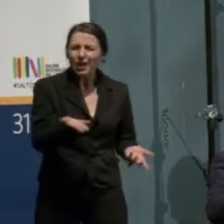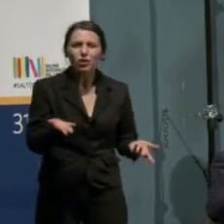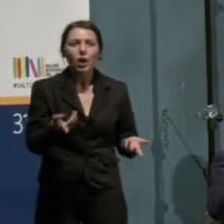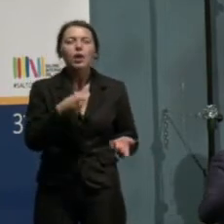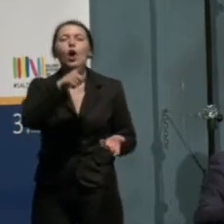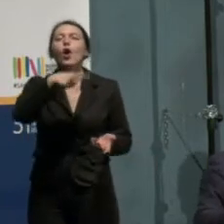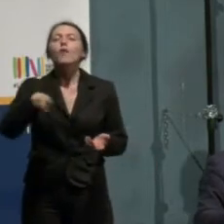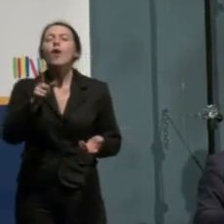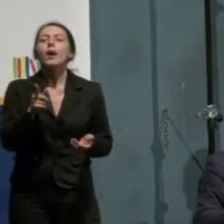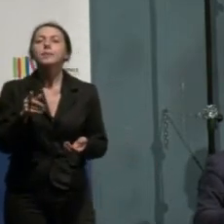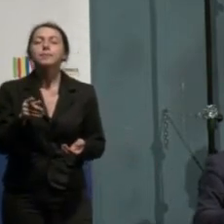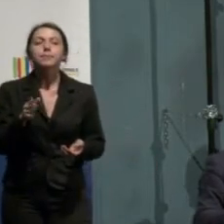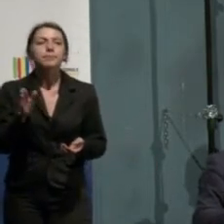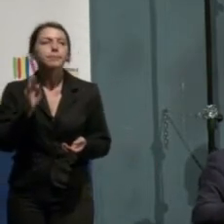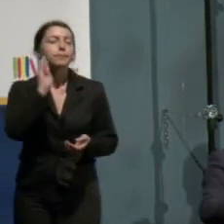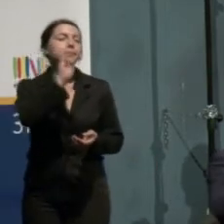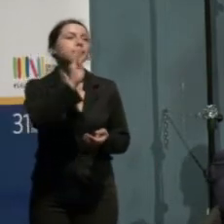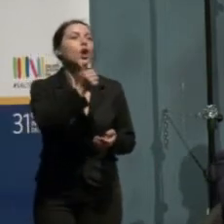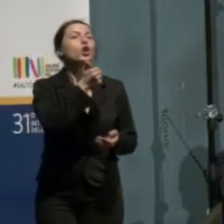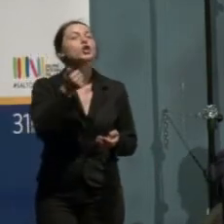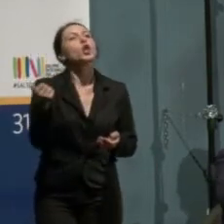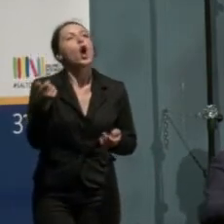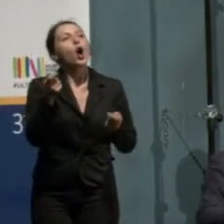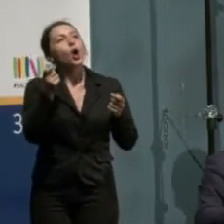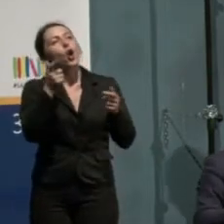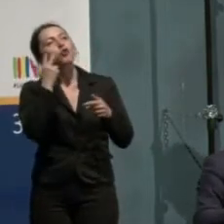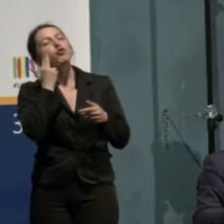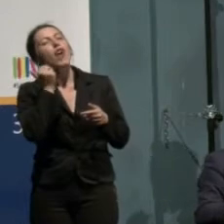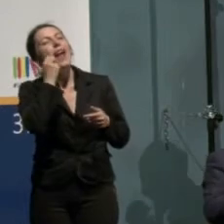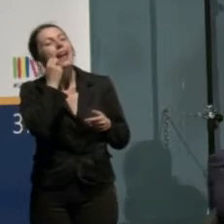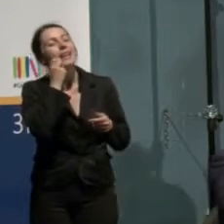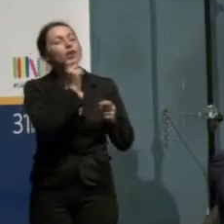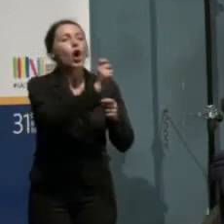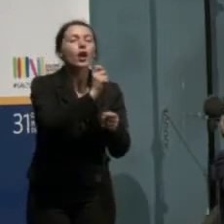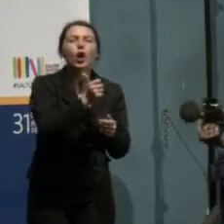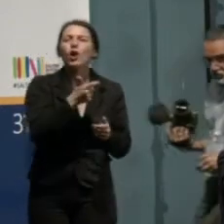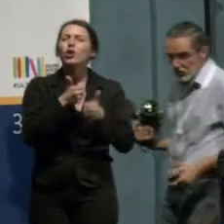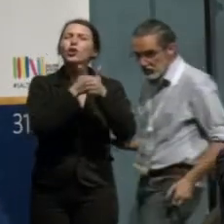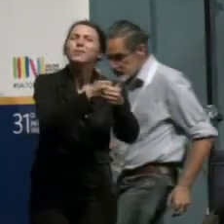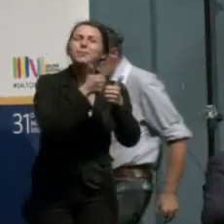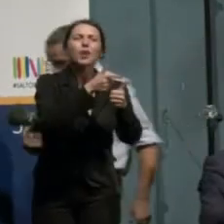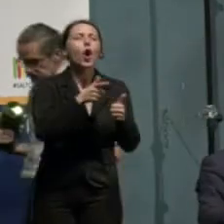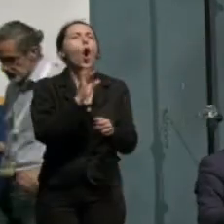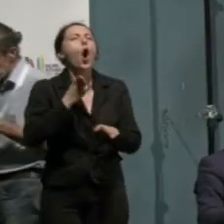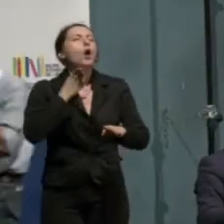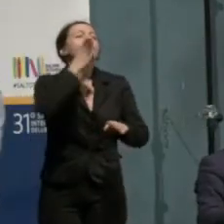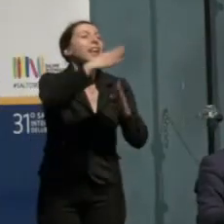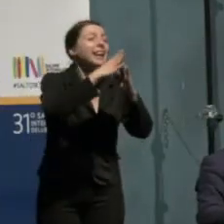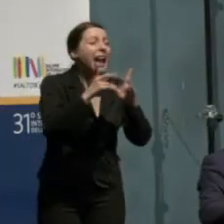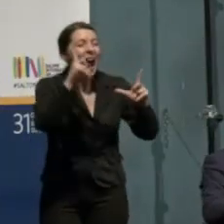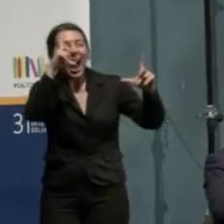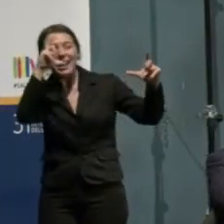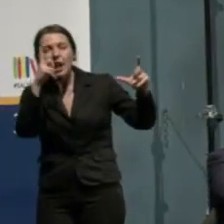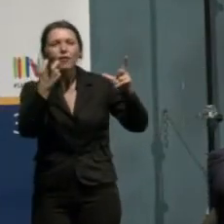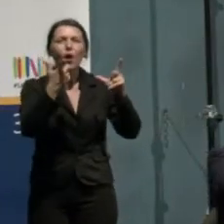fare la richiesta di intervista ai genitori non inseguite i familiari non inseguite lì a casa per l'avere la foto o